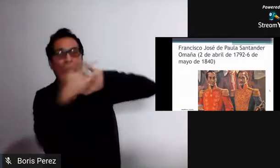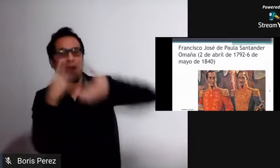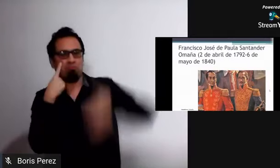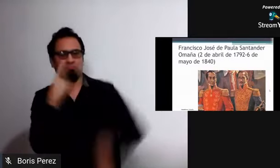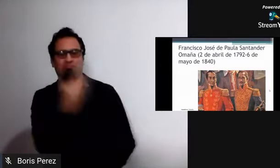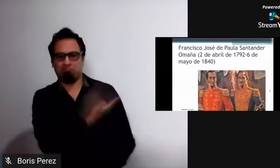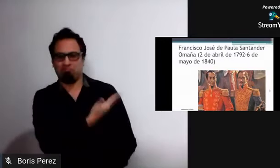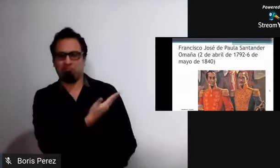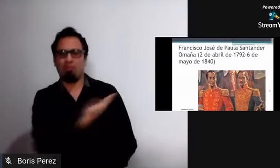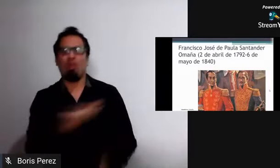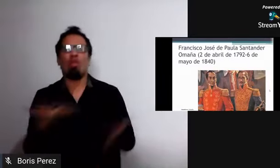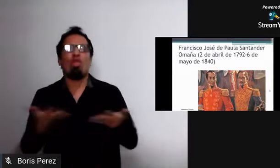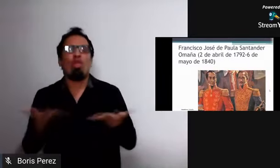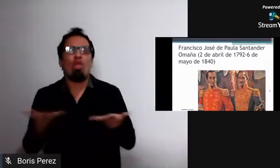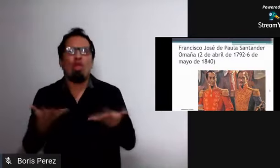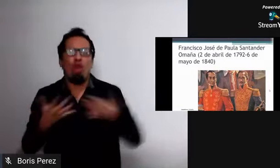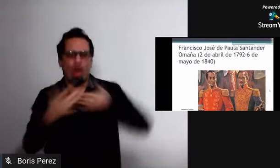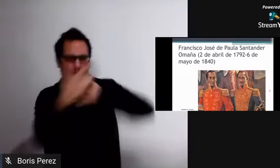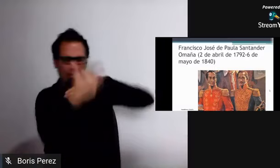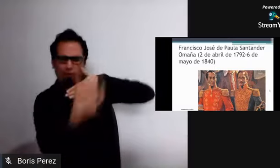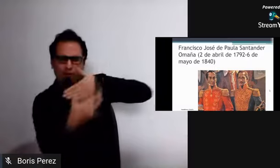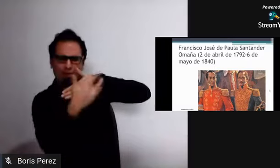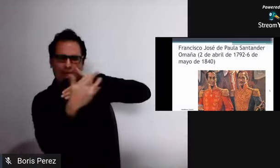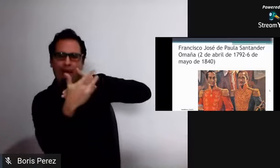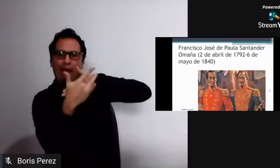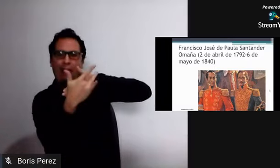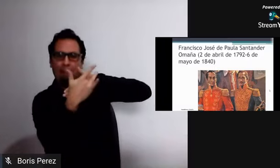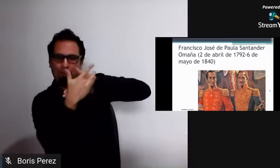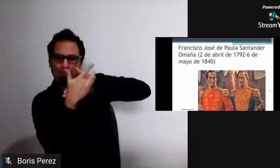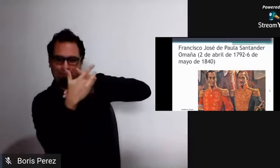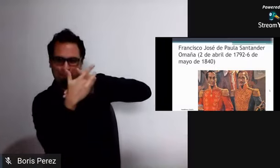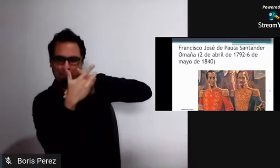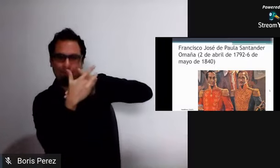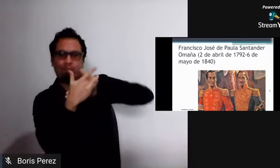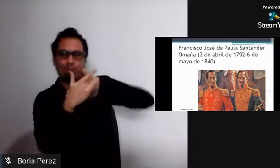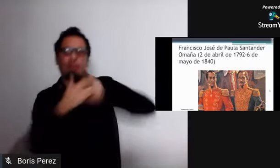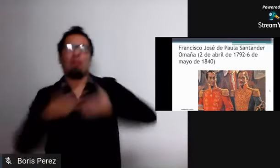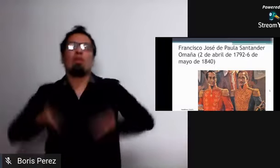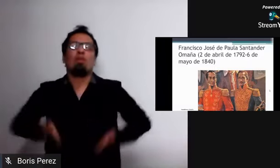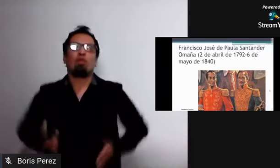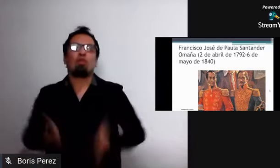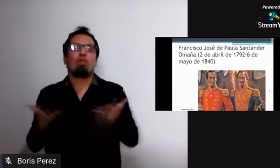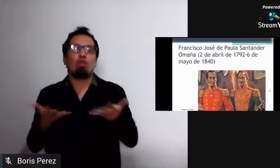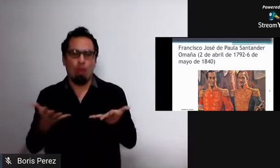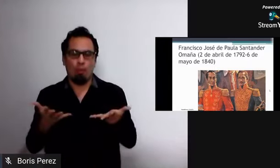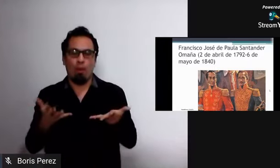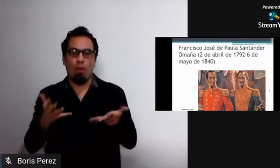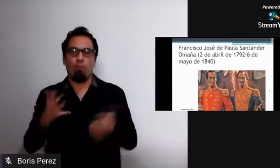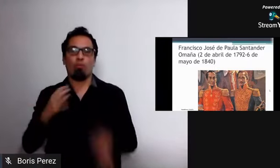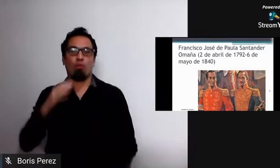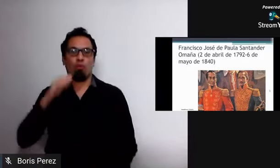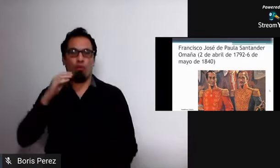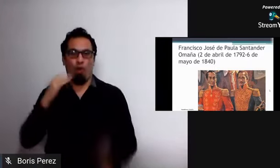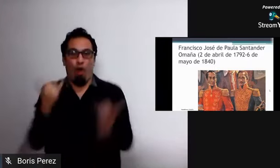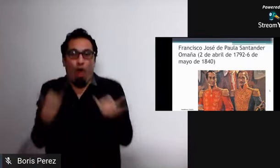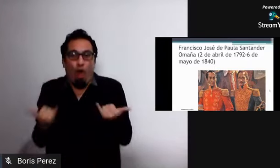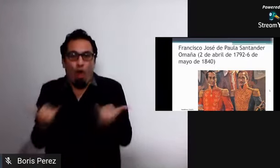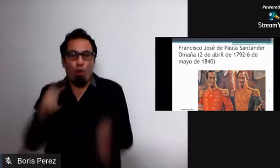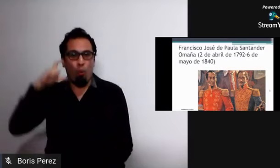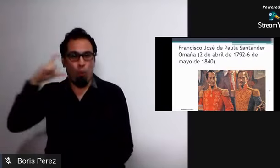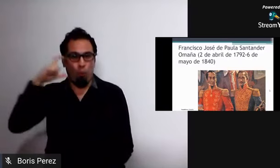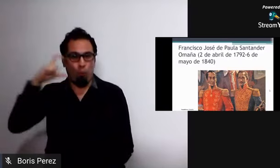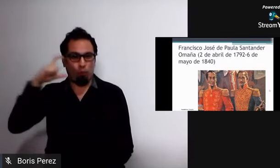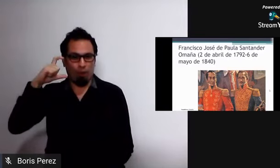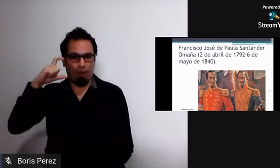que estábamos bajo el mando de la corona. Sin embargo, él nació en un municipio en